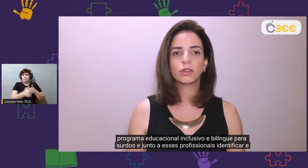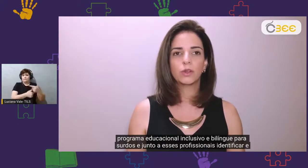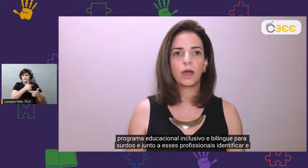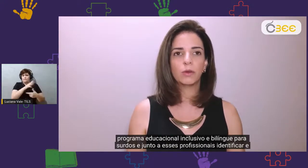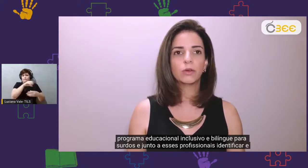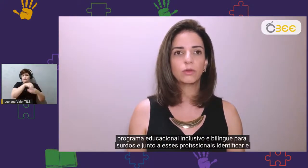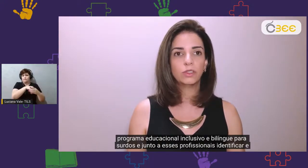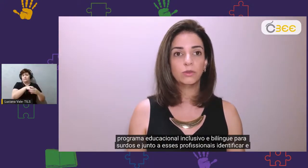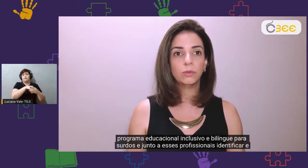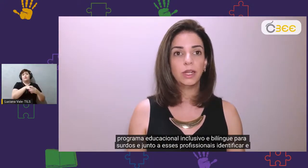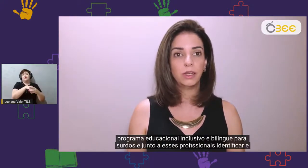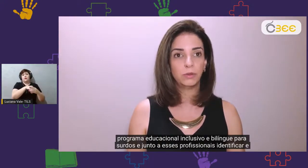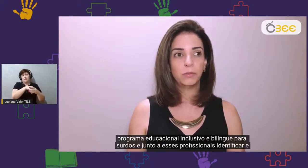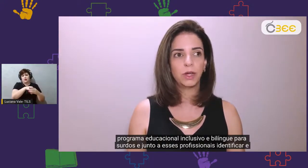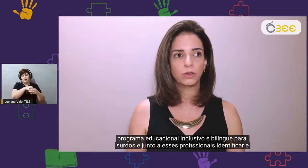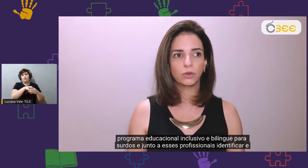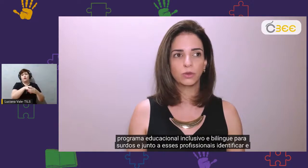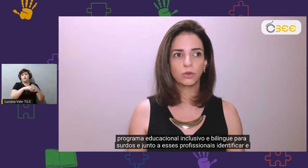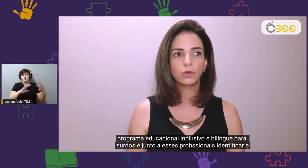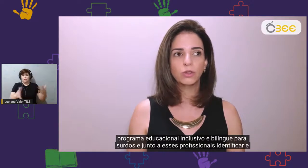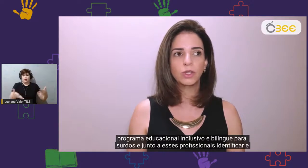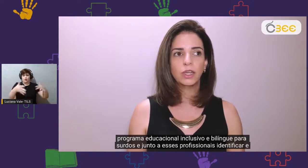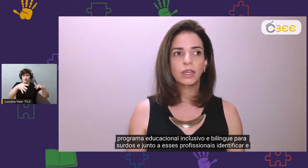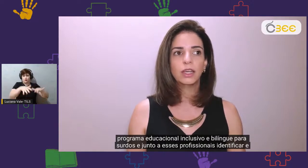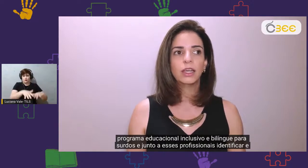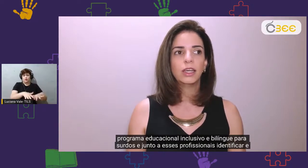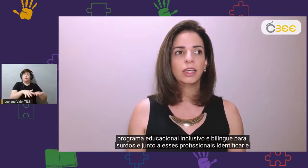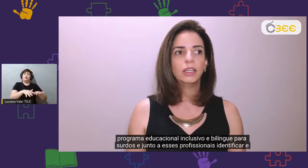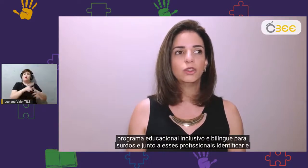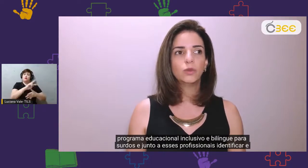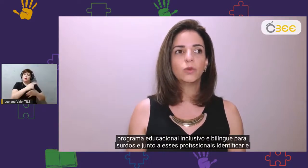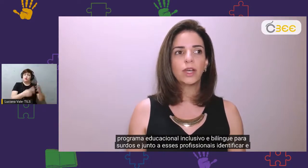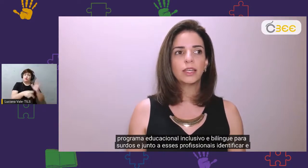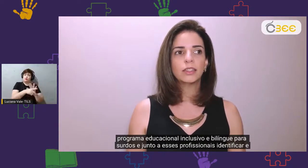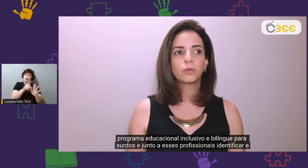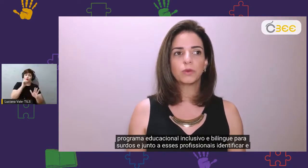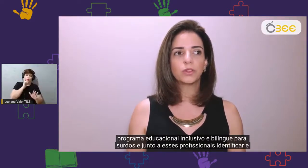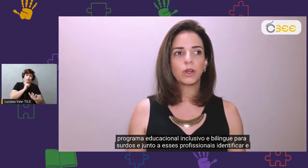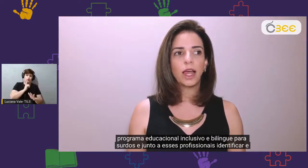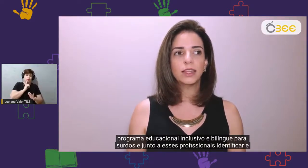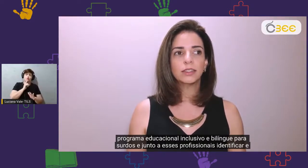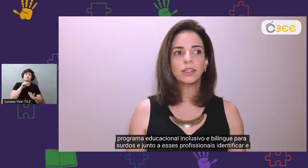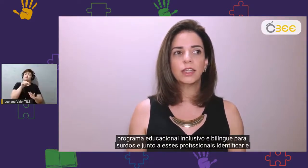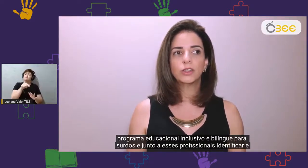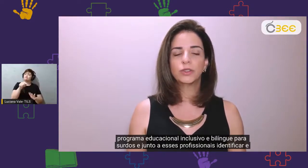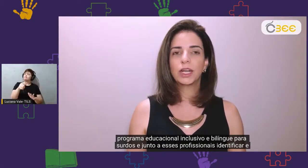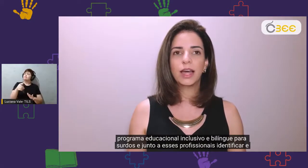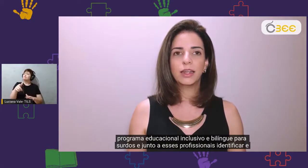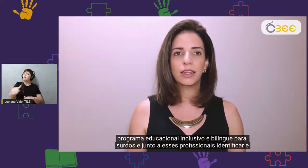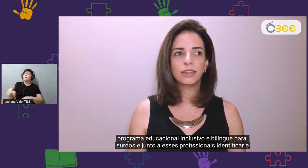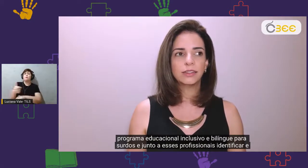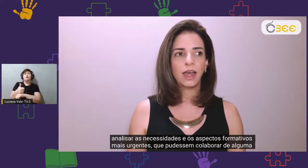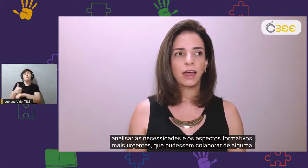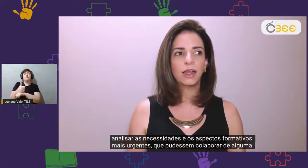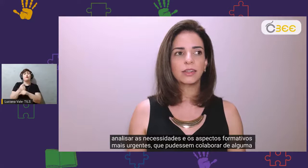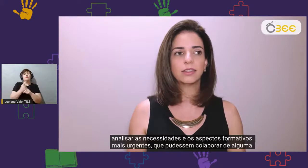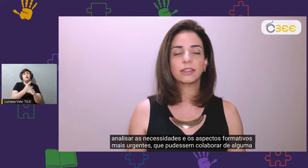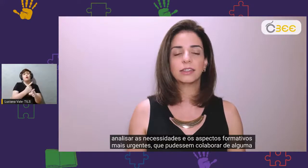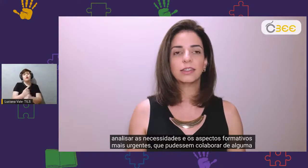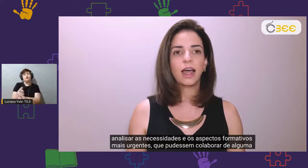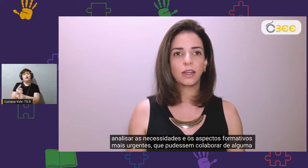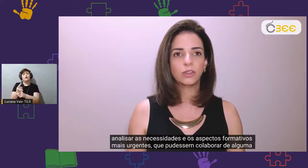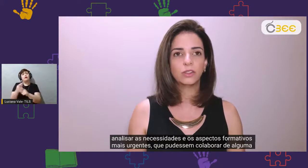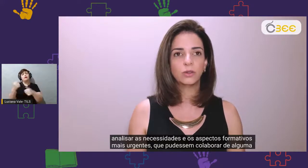programa educacional inclusivo e bilíngue para surdos e, junto a esses profissionais, identificar e analisar